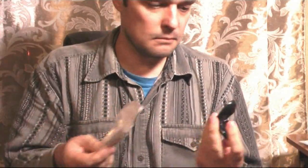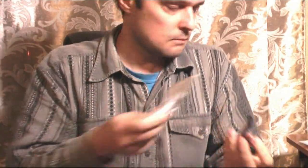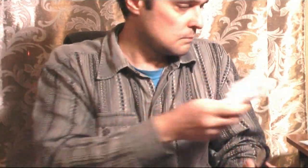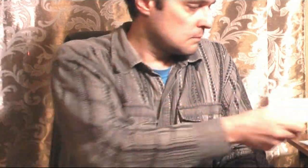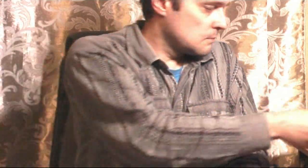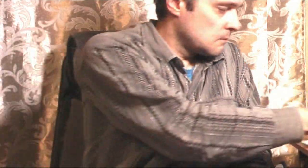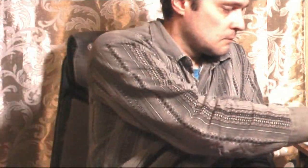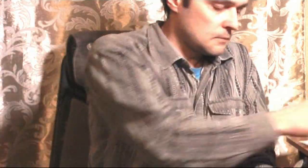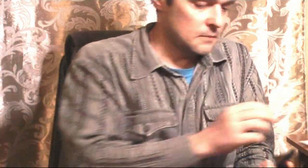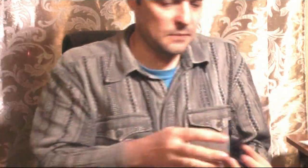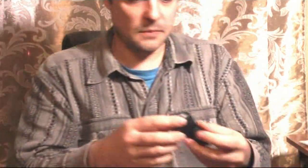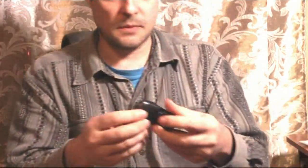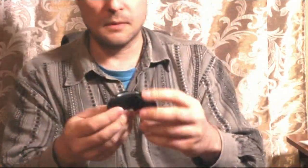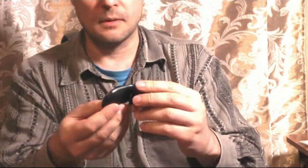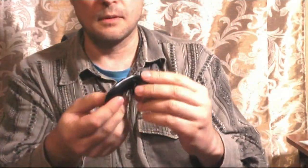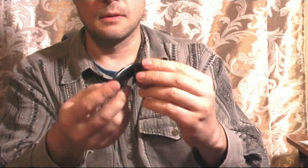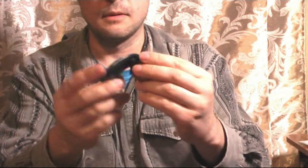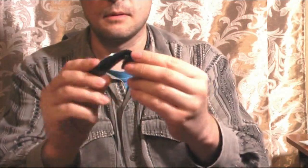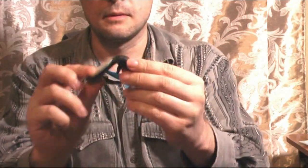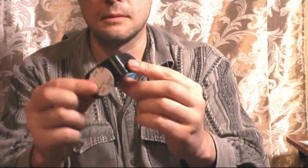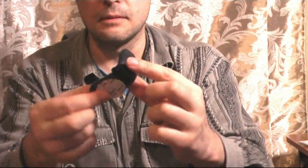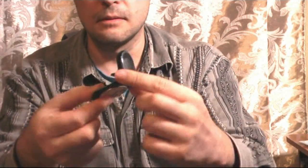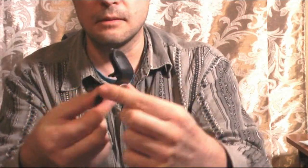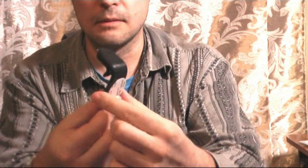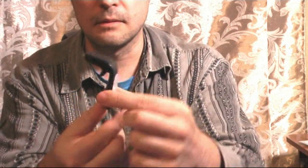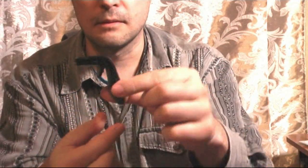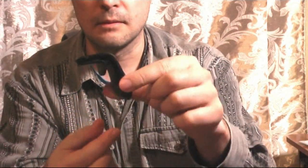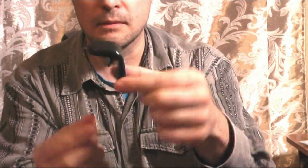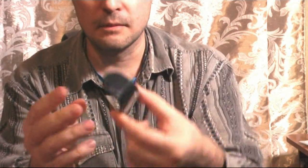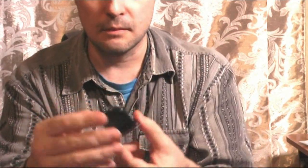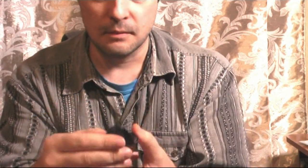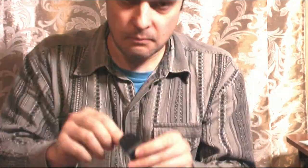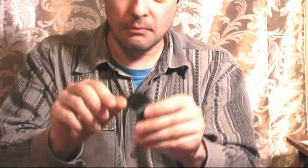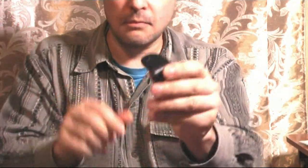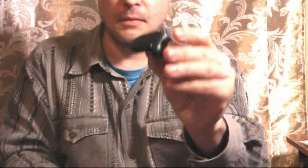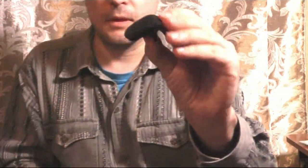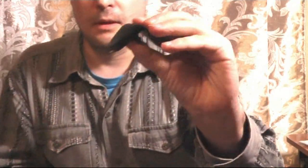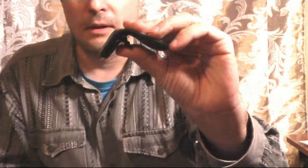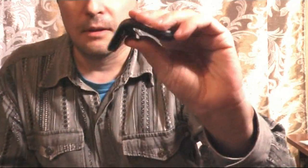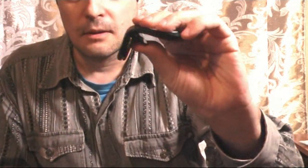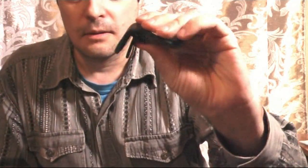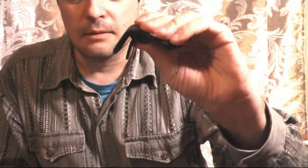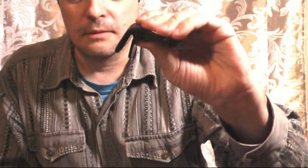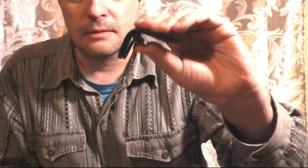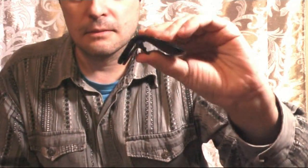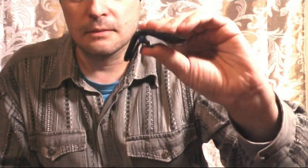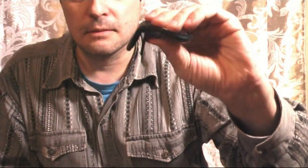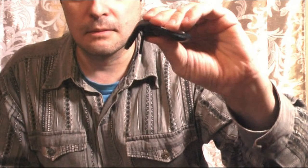Чтобы лидеры квалификации провалились. Марион Тено, девушка на этапах Кубка мира.